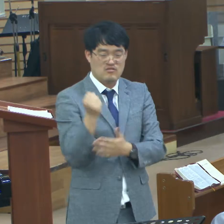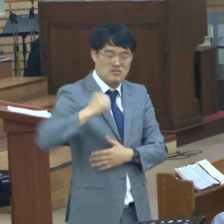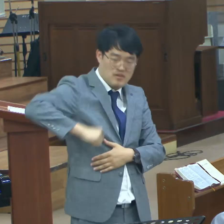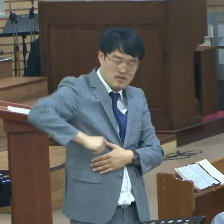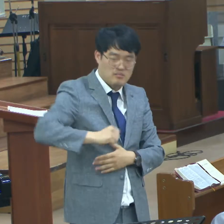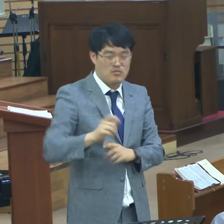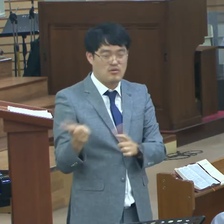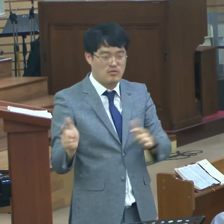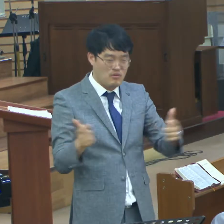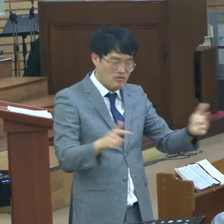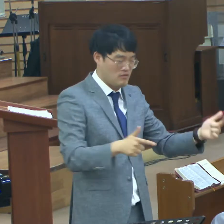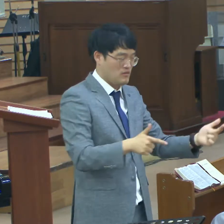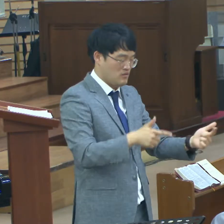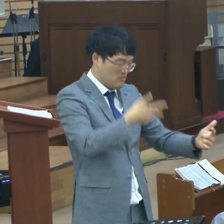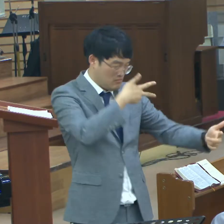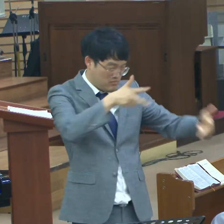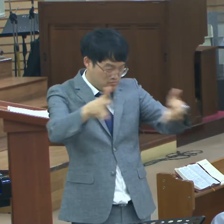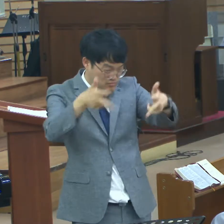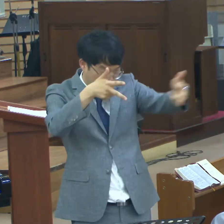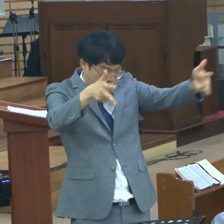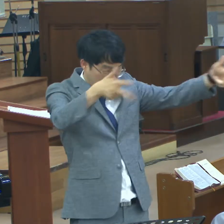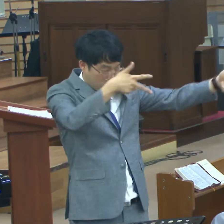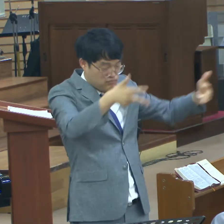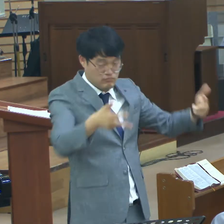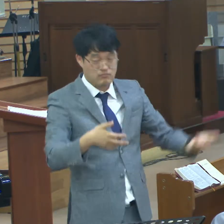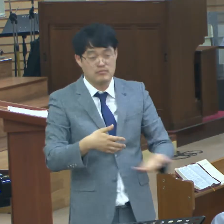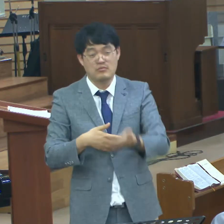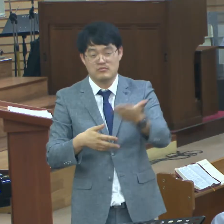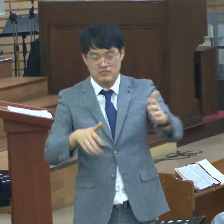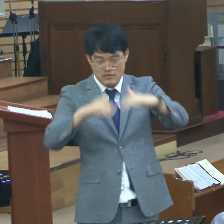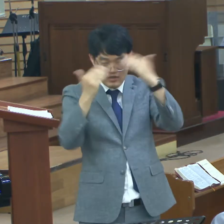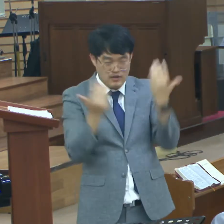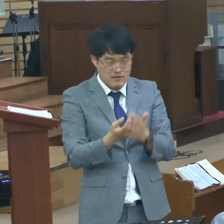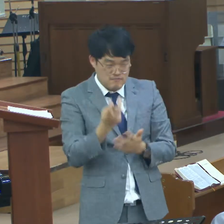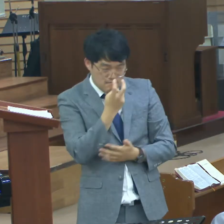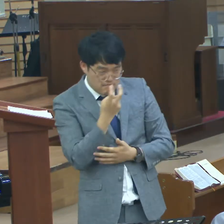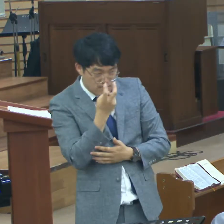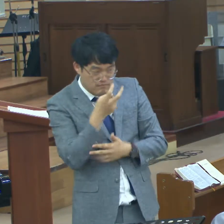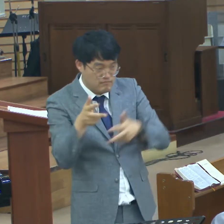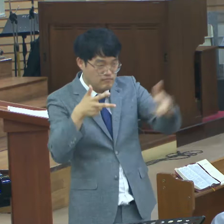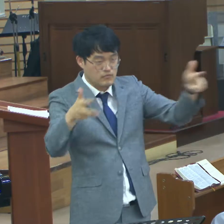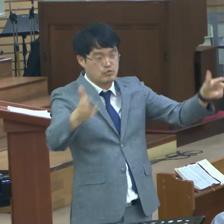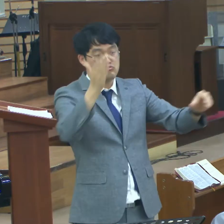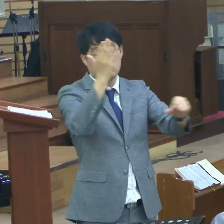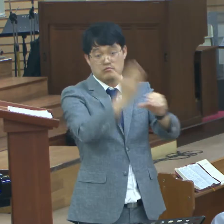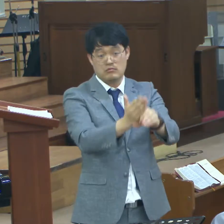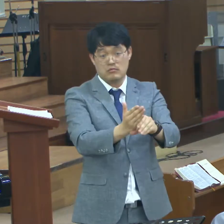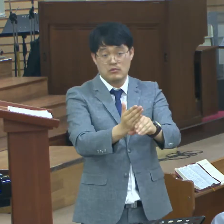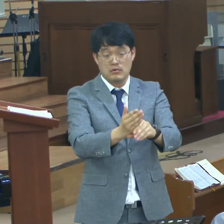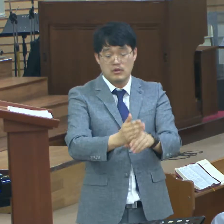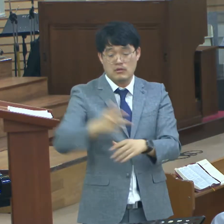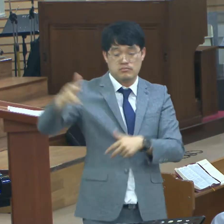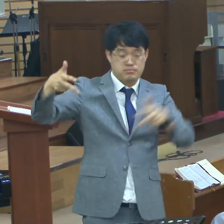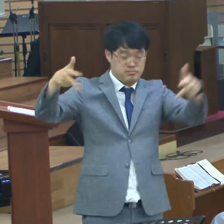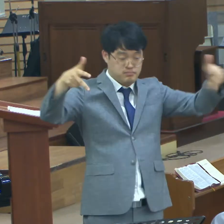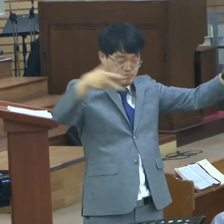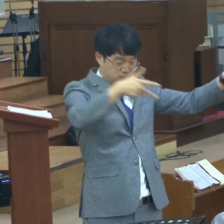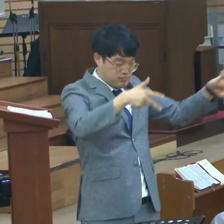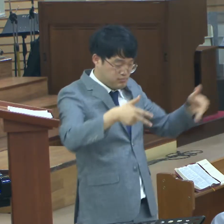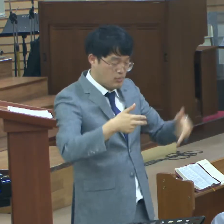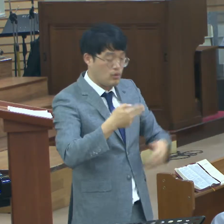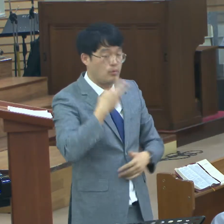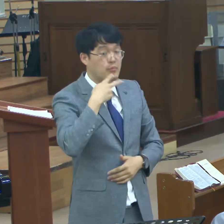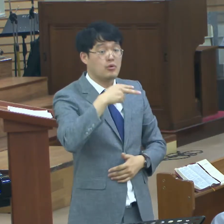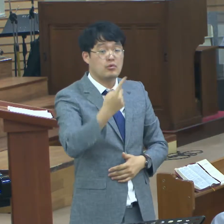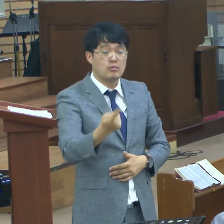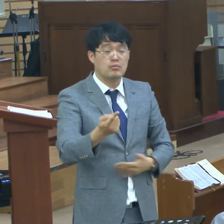많이 걸리는지 몰라요. 어딘가 지금 찍히고 있다는 거죠. 근데 CCTV가 없어도 하나님이 다